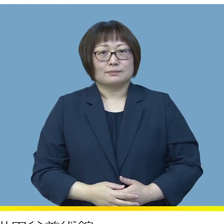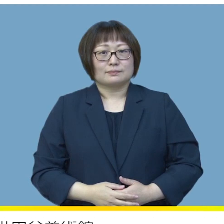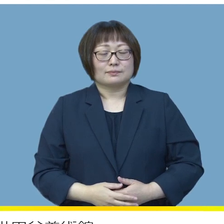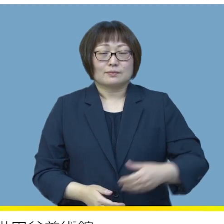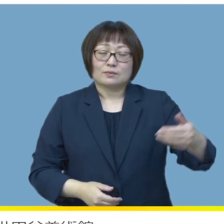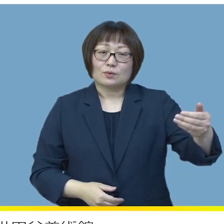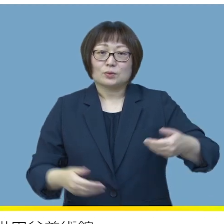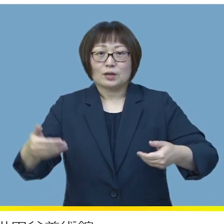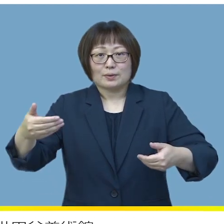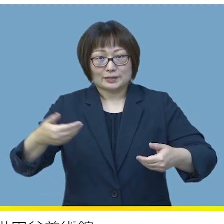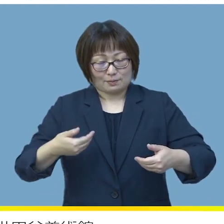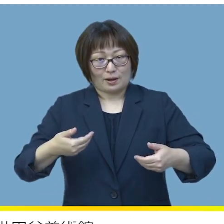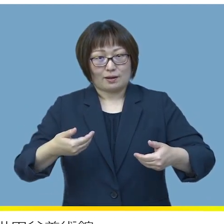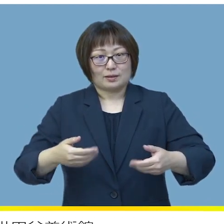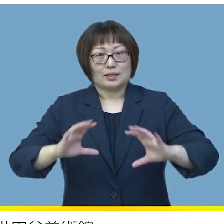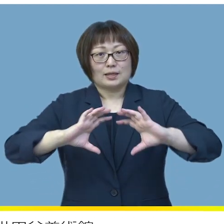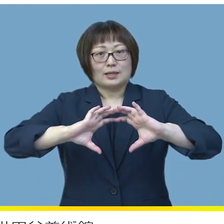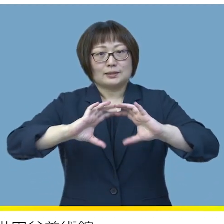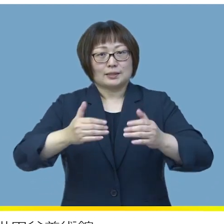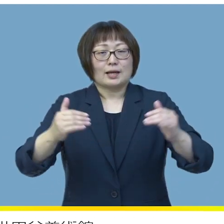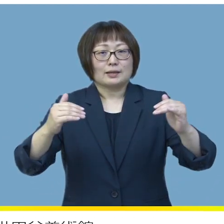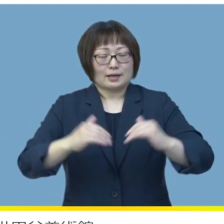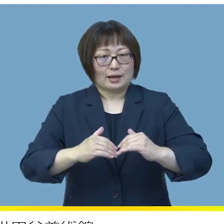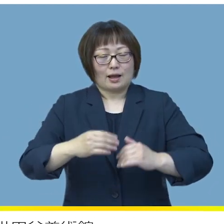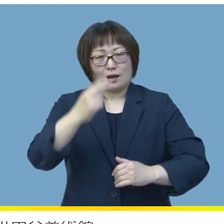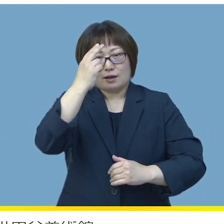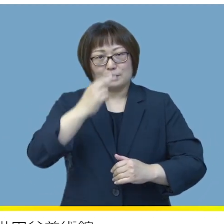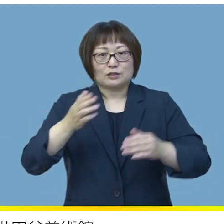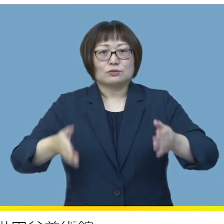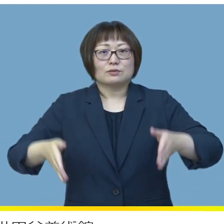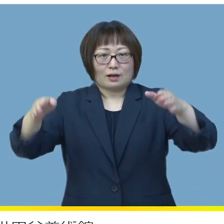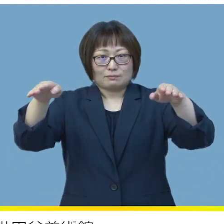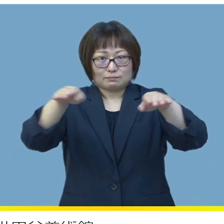お問い合わせは世田谷美術館